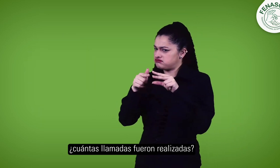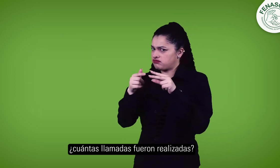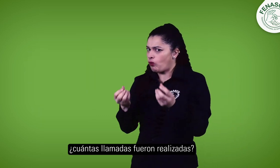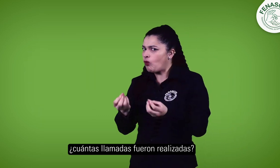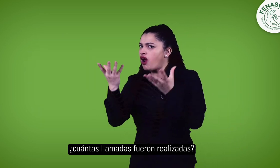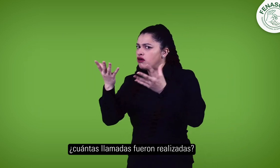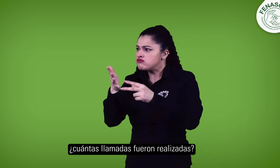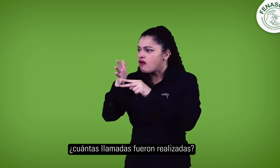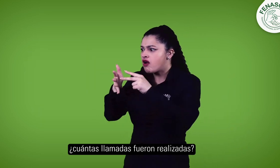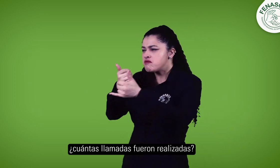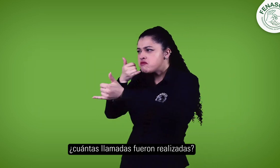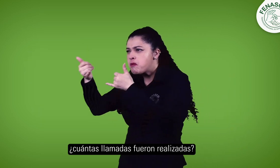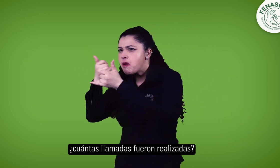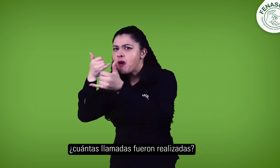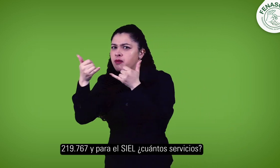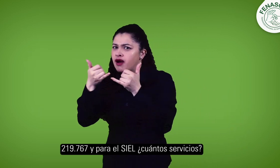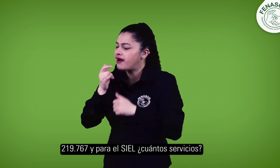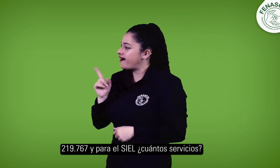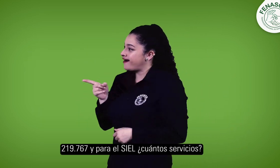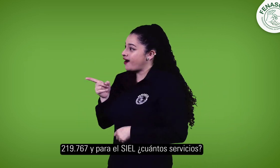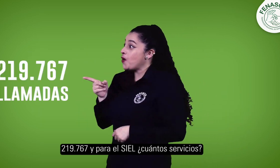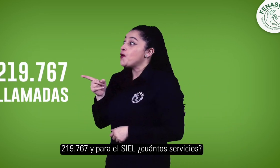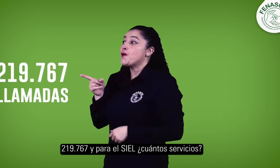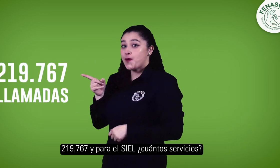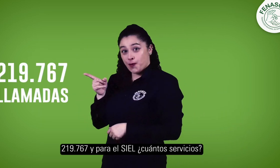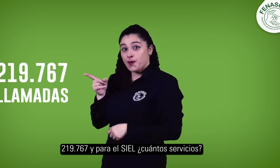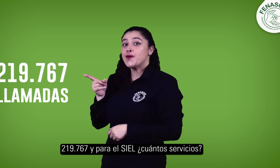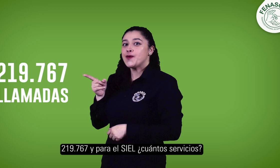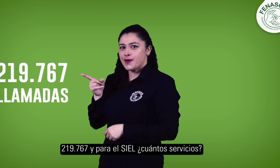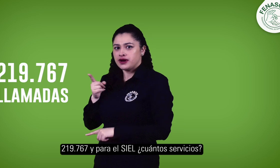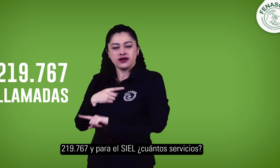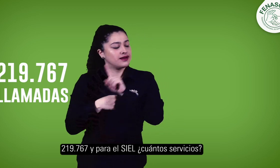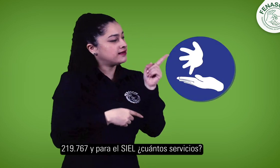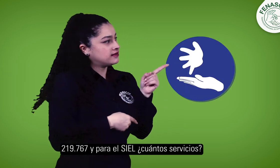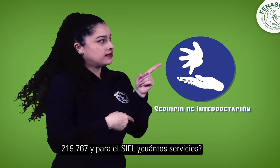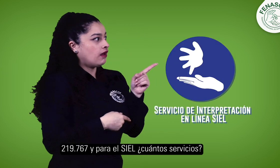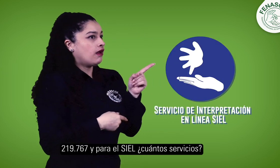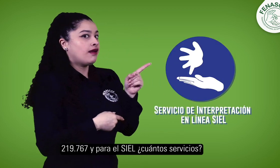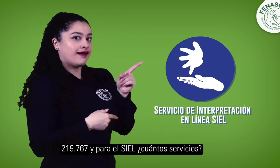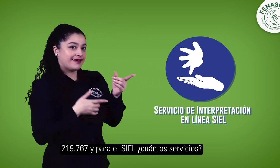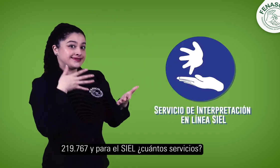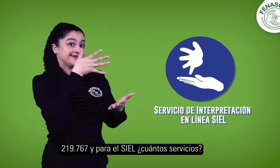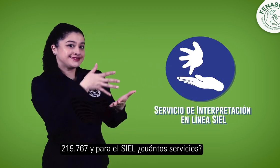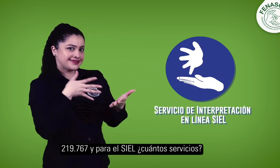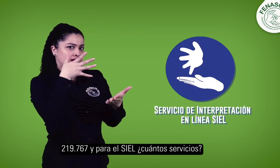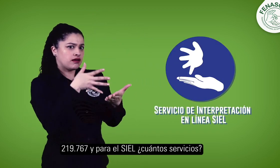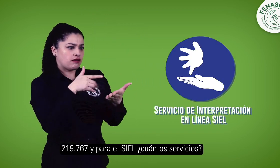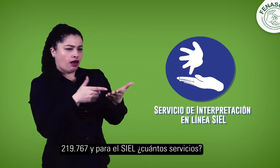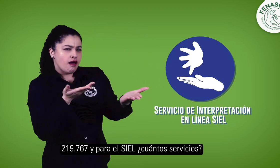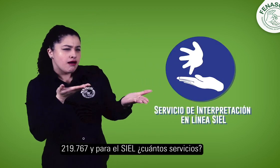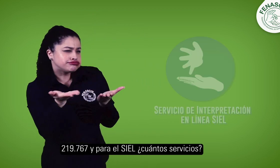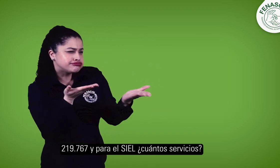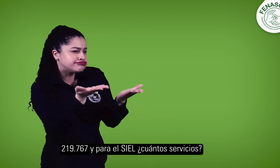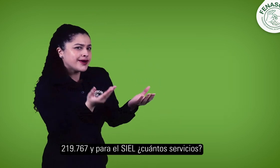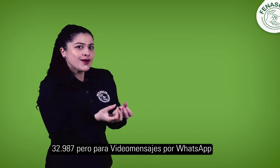llamadas fueron realizadas? 219.767. Y para el CIEL, ¿cuántos servicios?